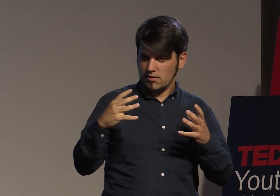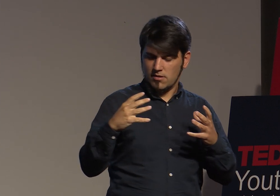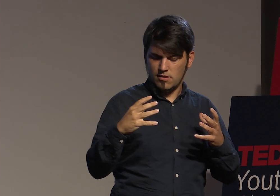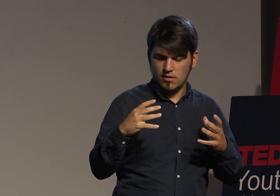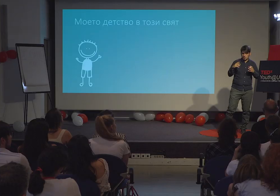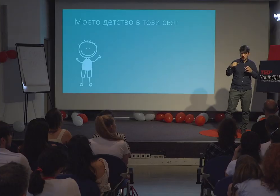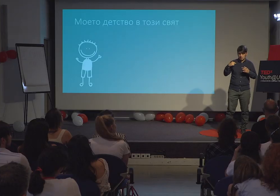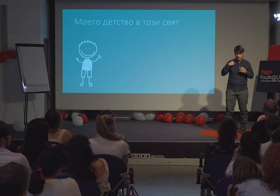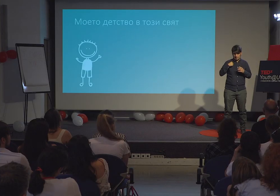имплант?